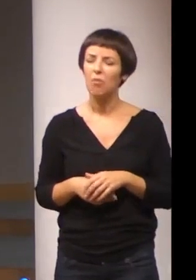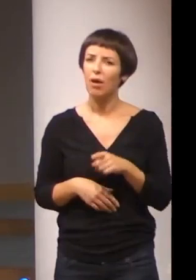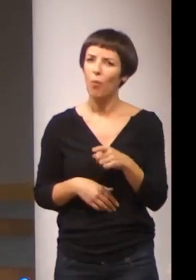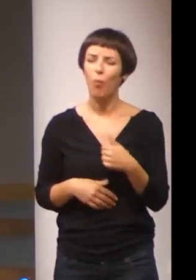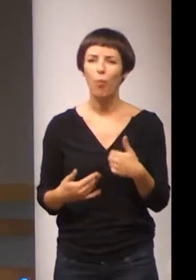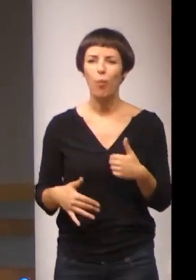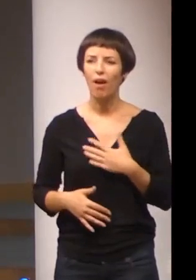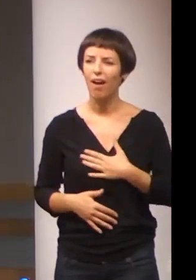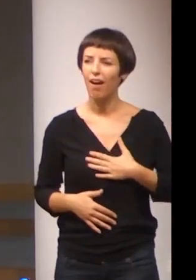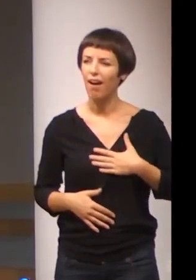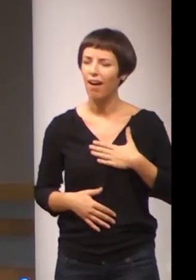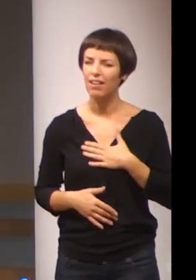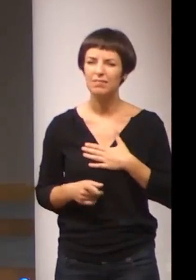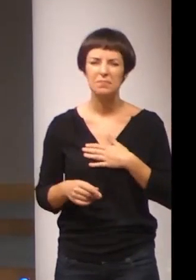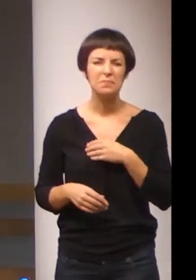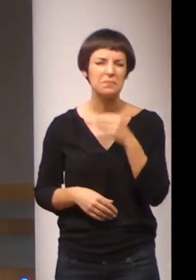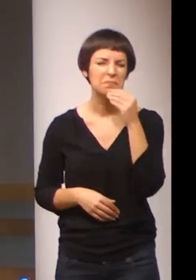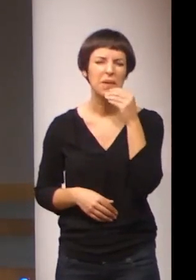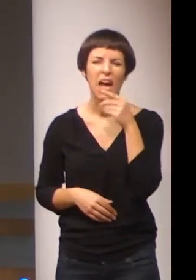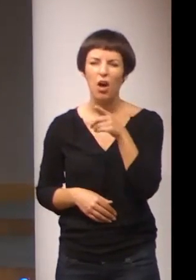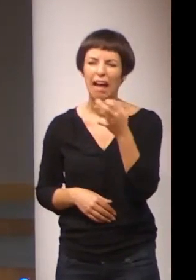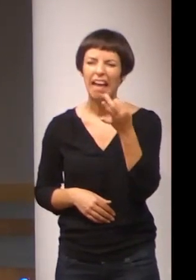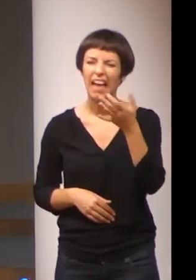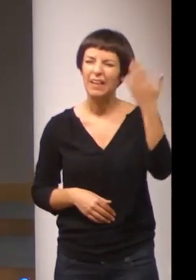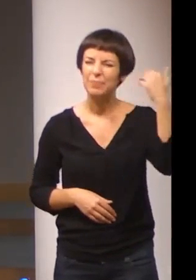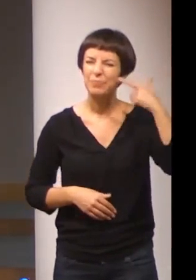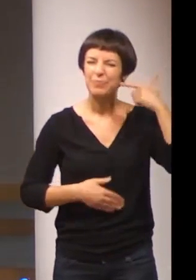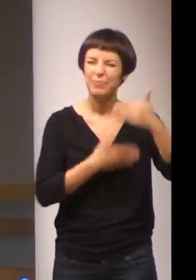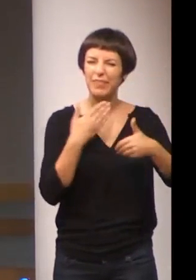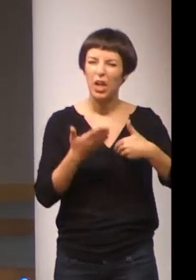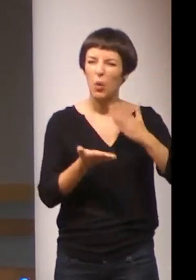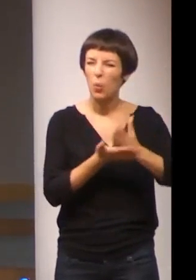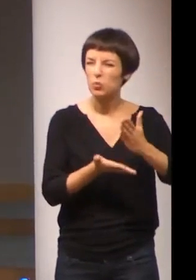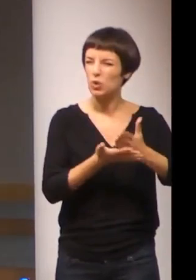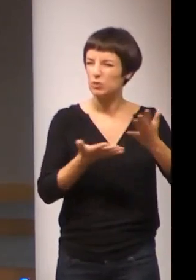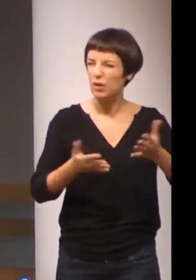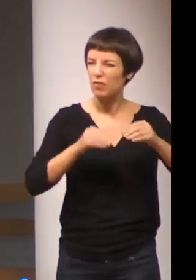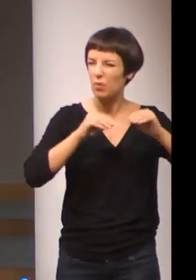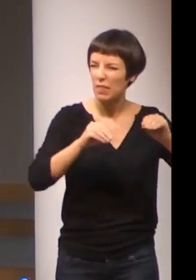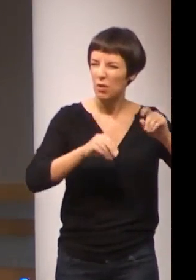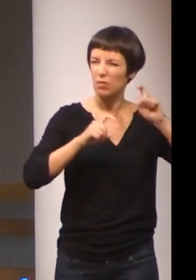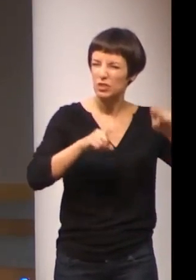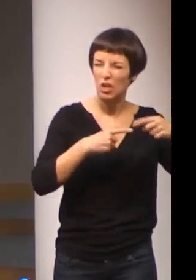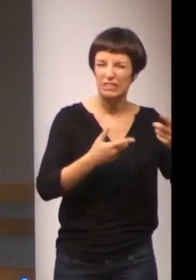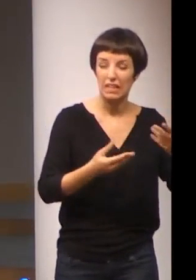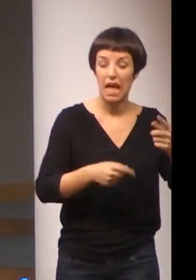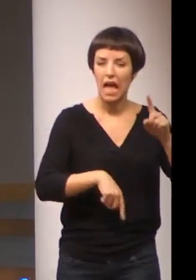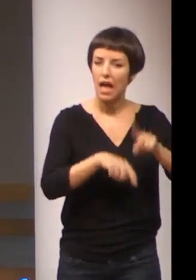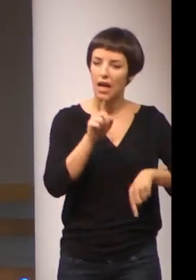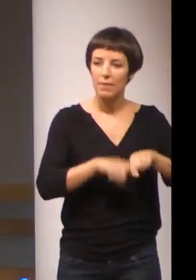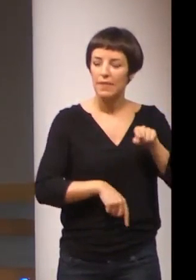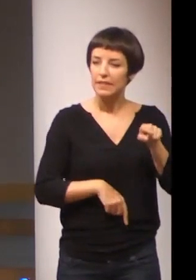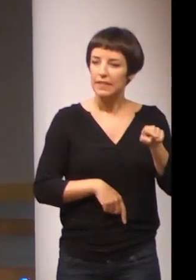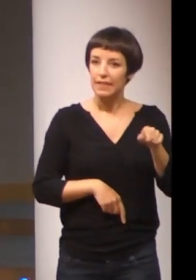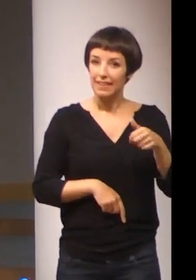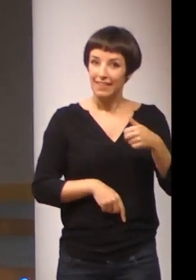agradable, esto es mucho mejor que esos tradicionales cursos que hacemos de formación del profesorado que a veces no